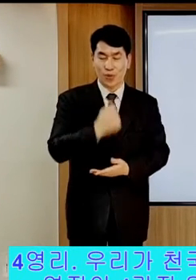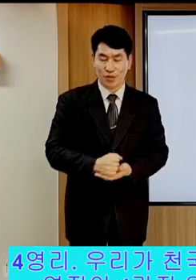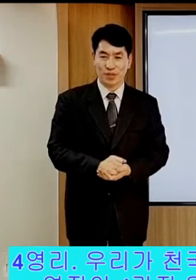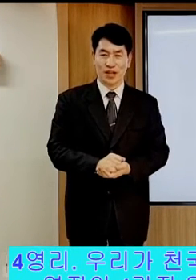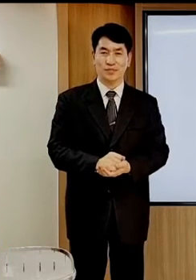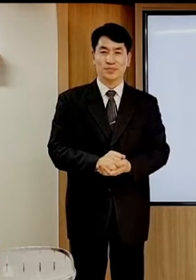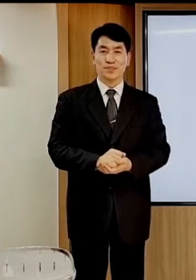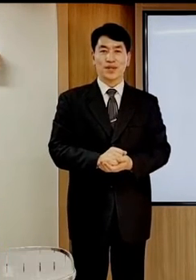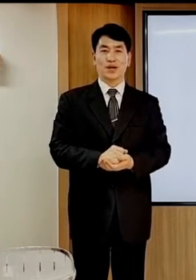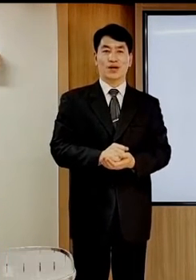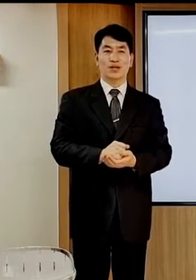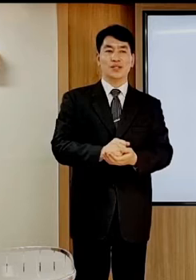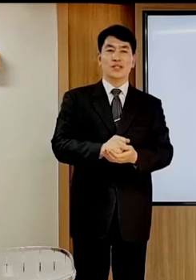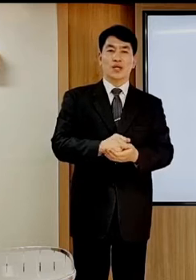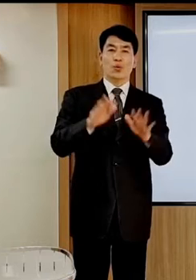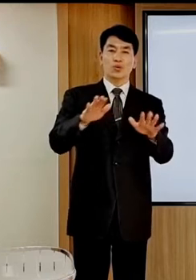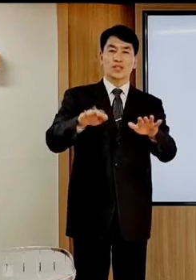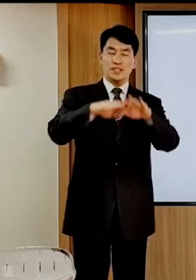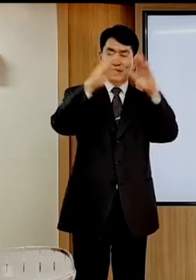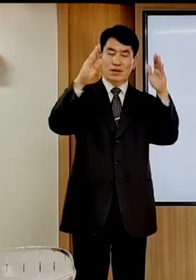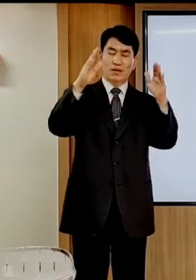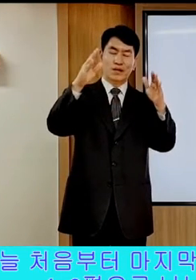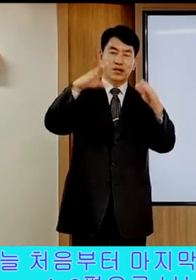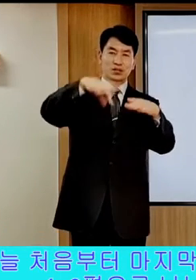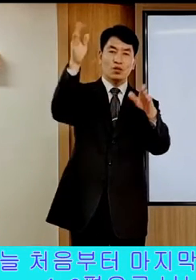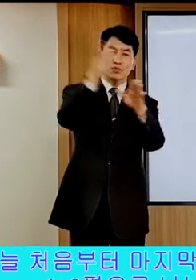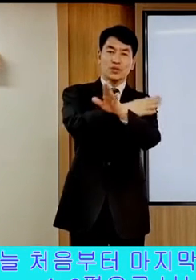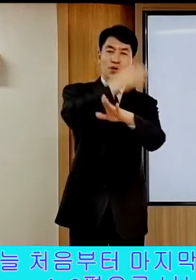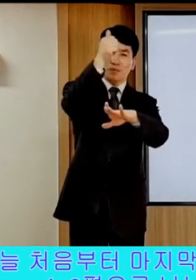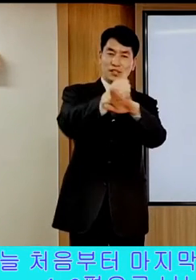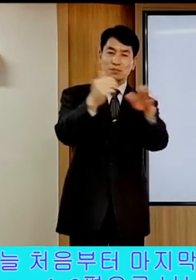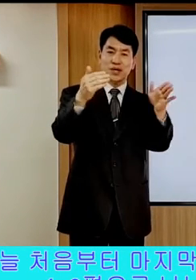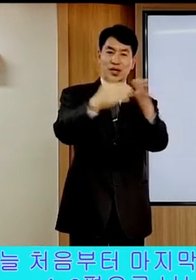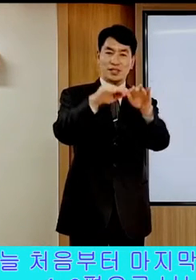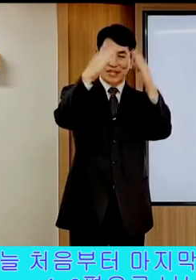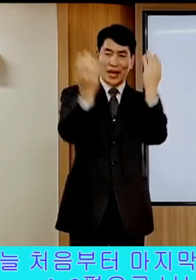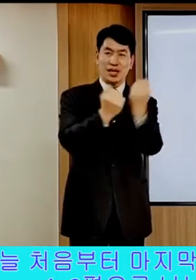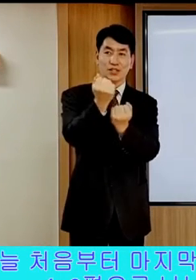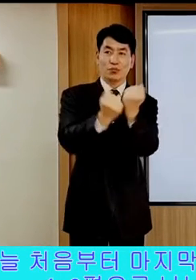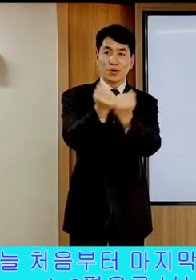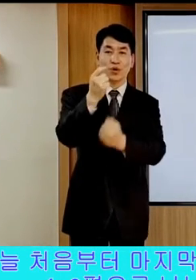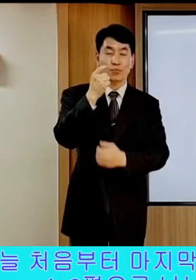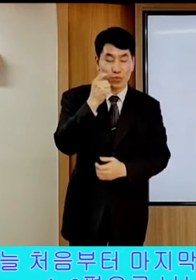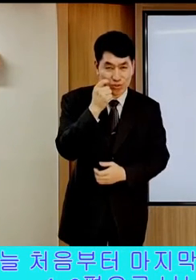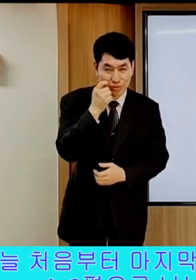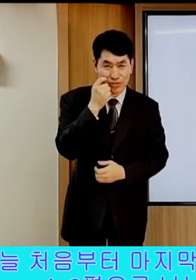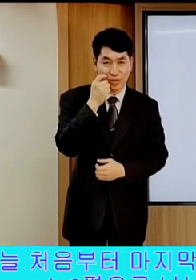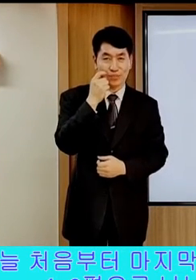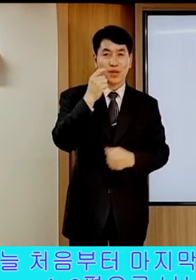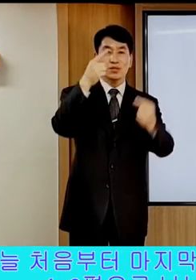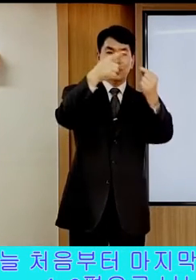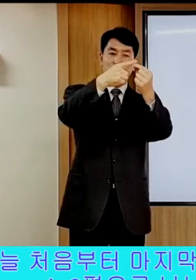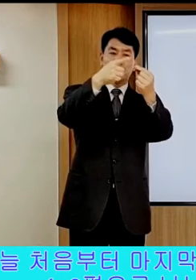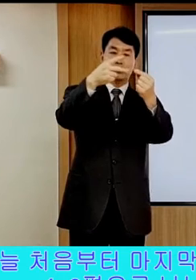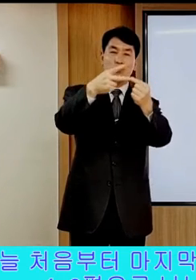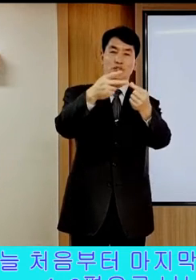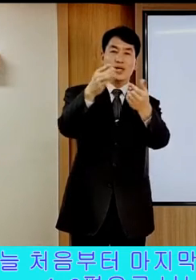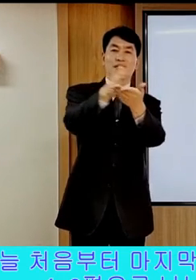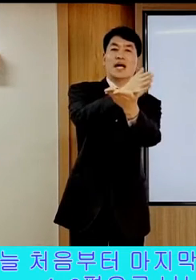원합니다. 오늘 처음부터 마지막까지 다 설명 못 드리고요. 첫 번째, 두 번째